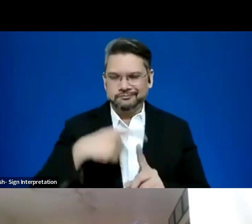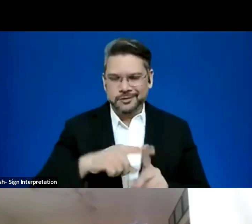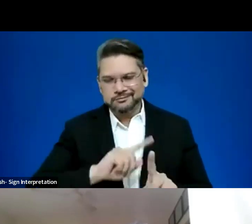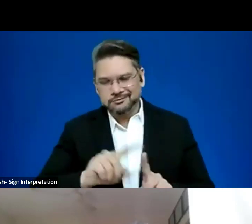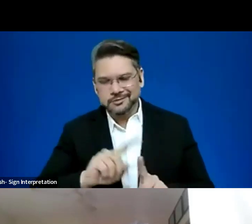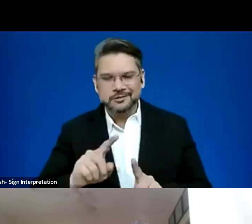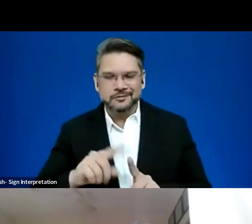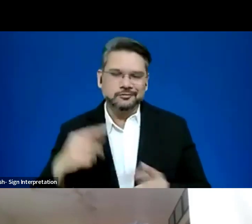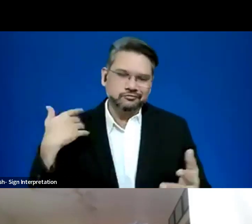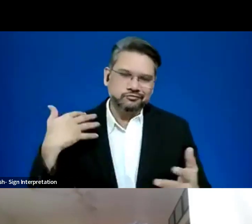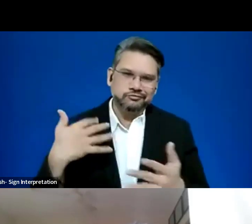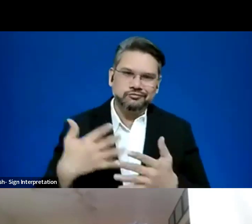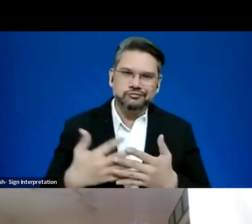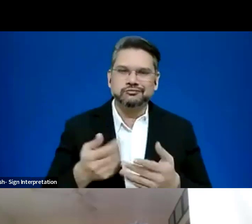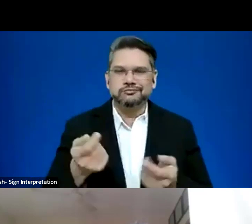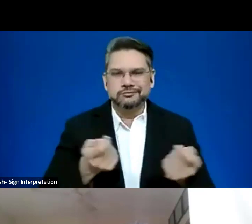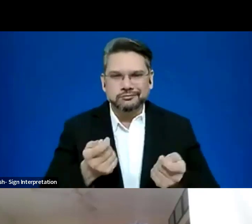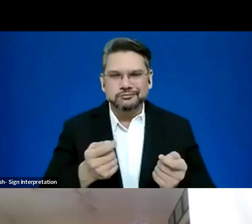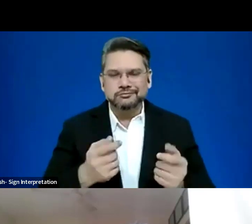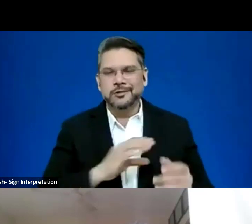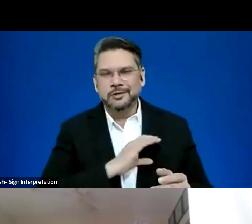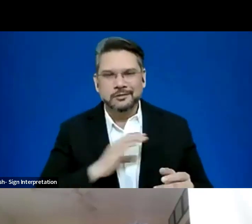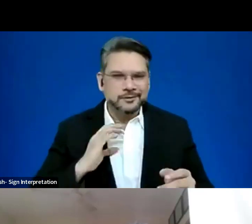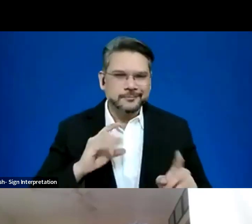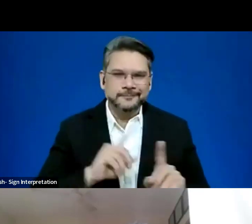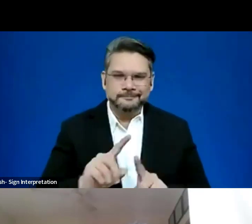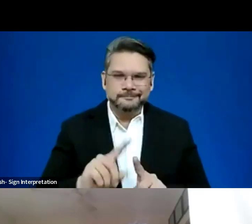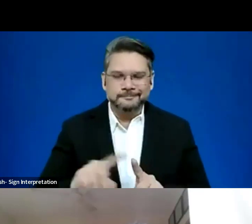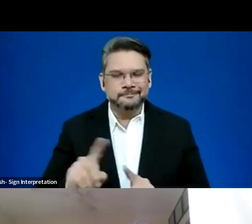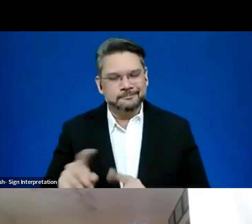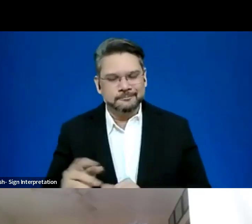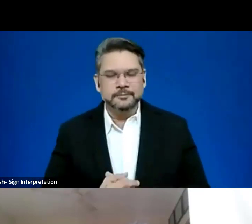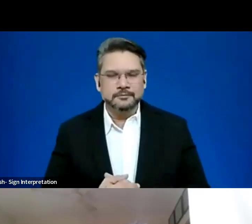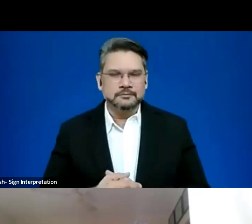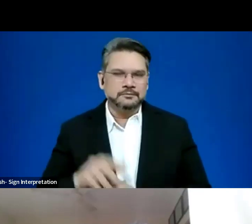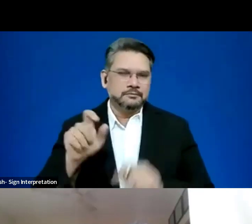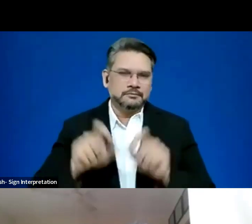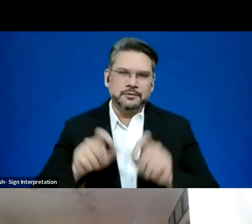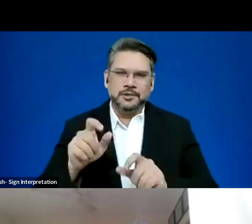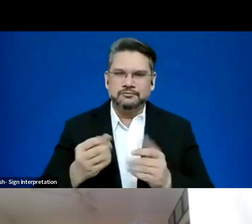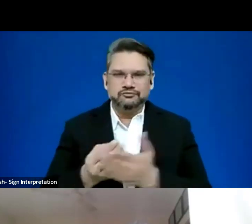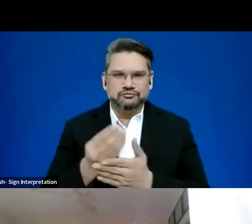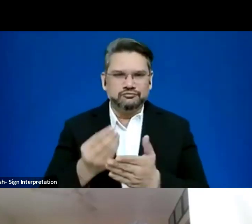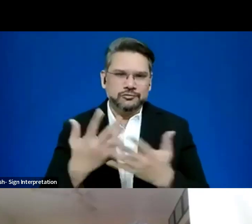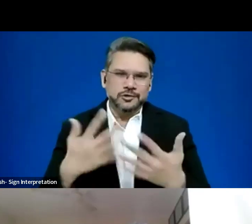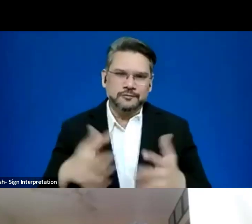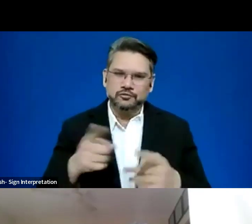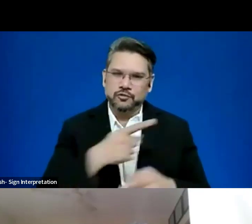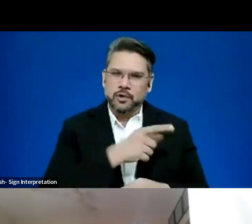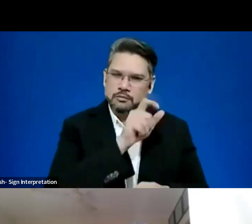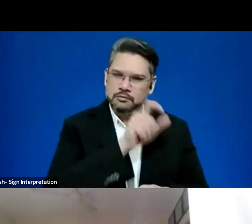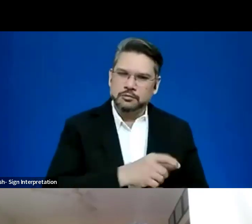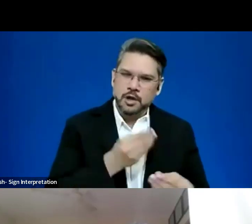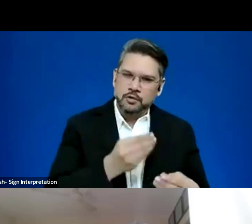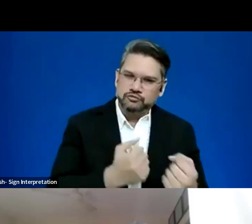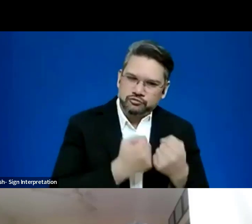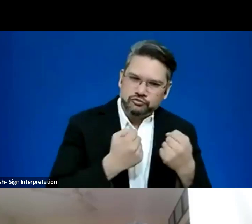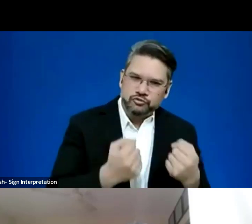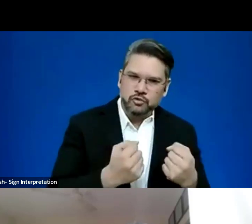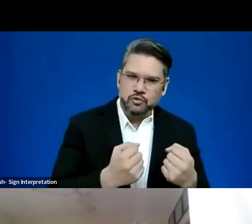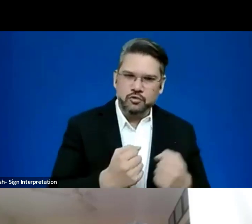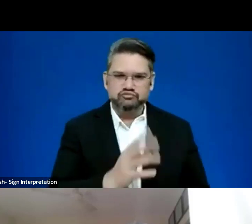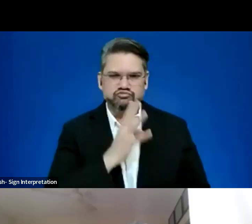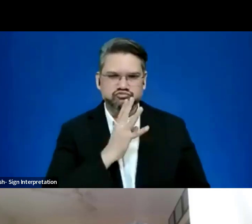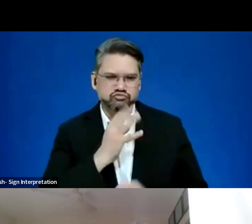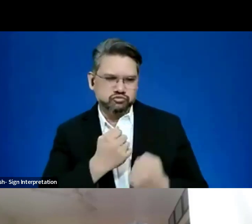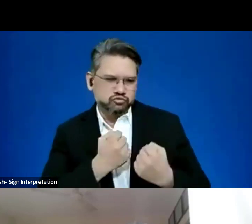2008年的时候创建这个非常改造社区以实现包容性的这个运